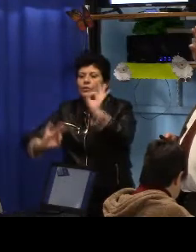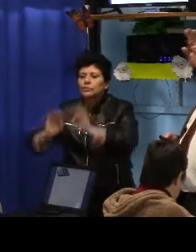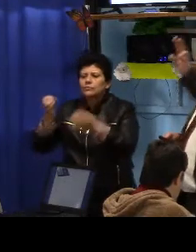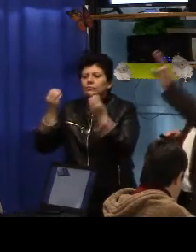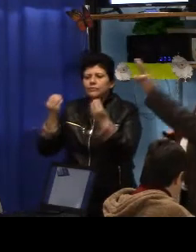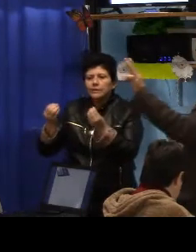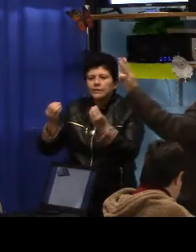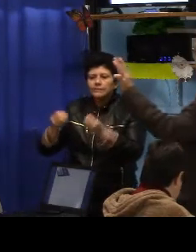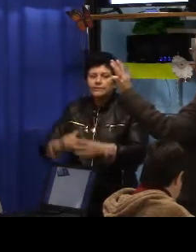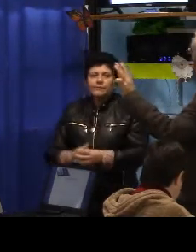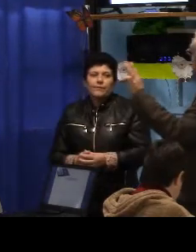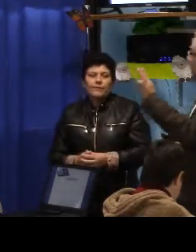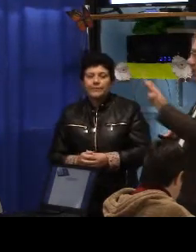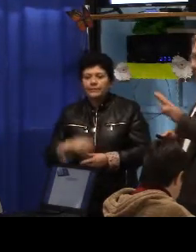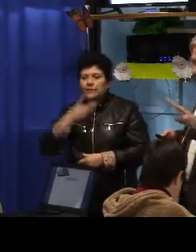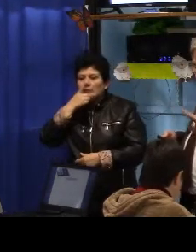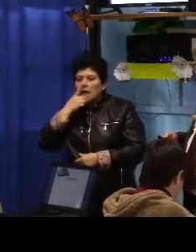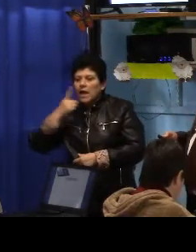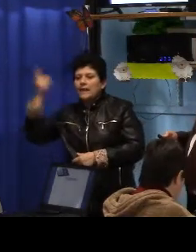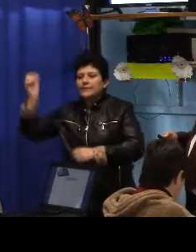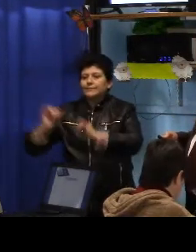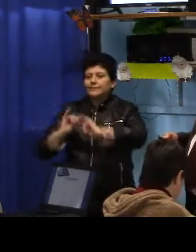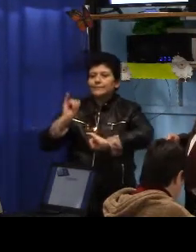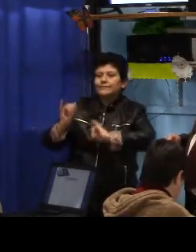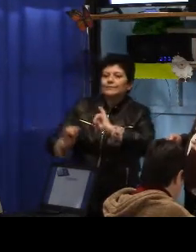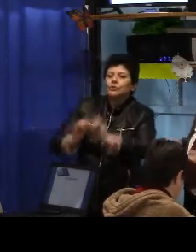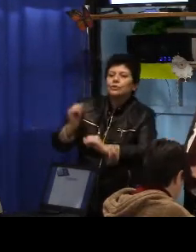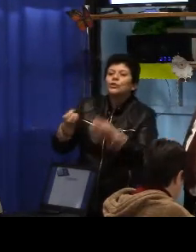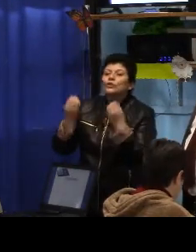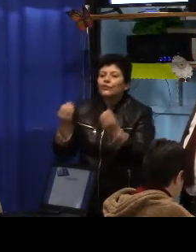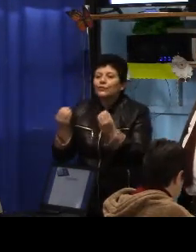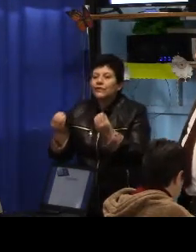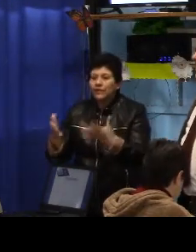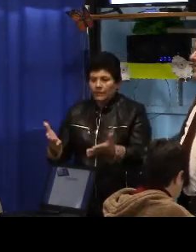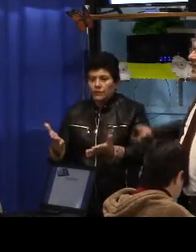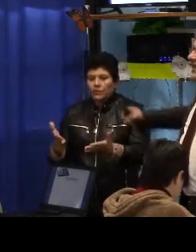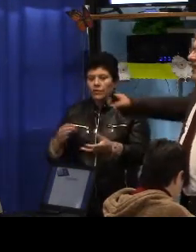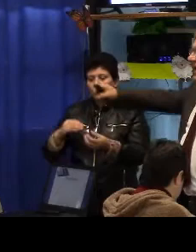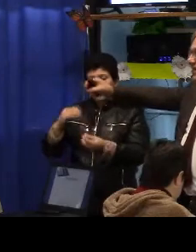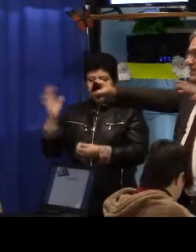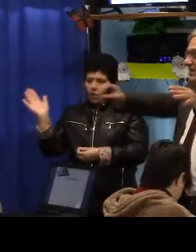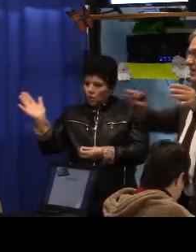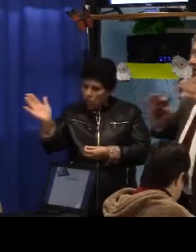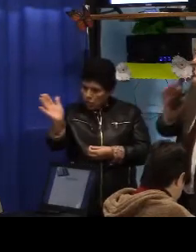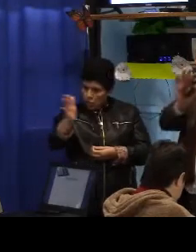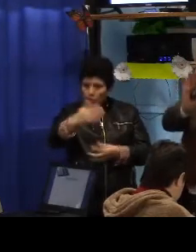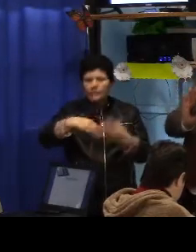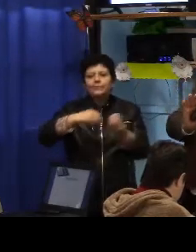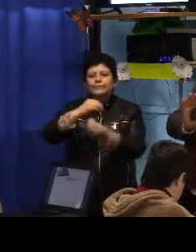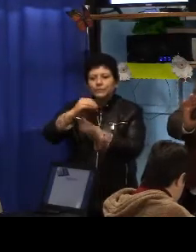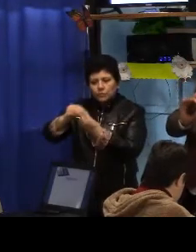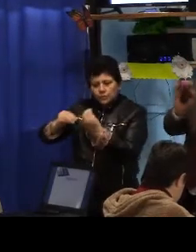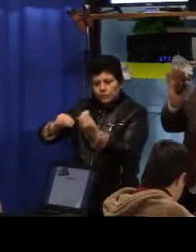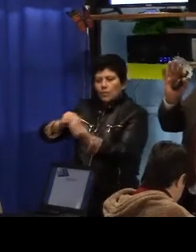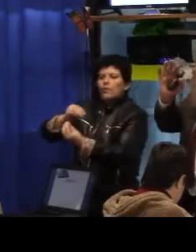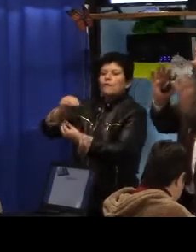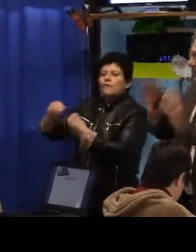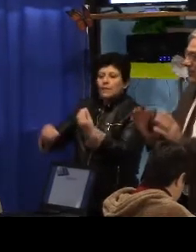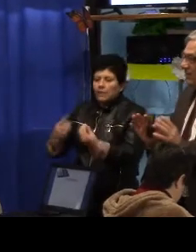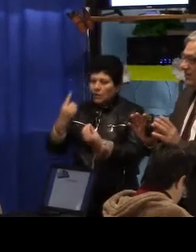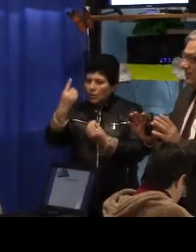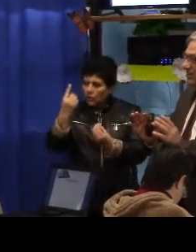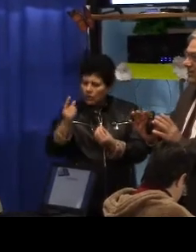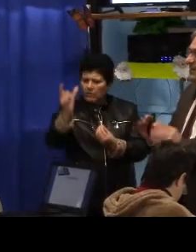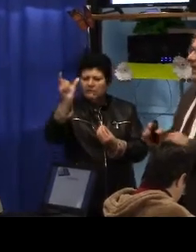Tercer plan. Dios dijo, vamos a hacer una familia. No una persona, no